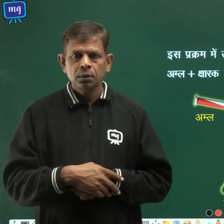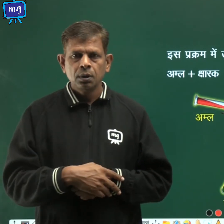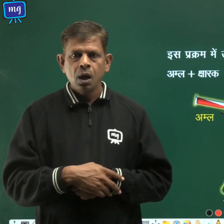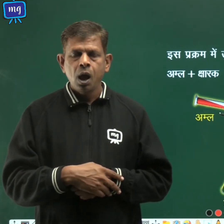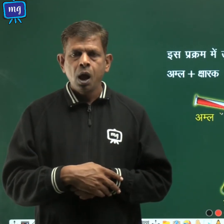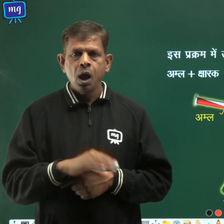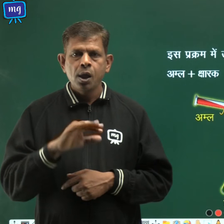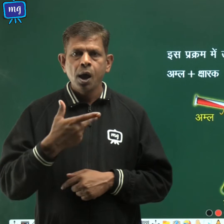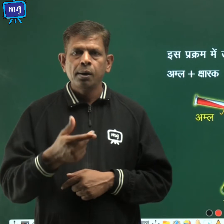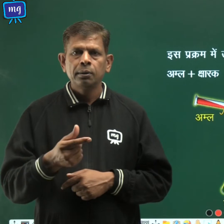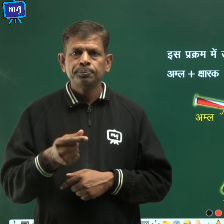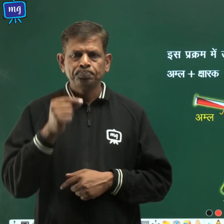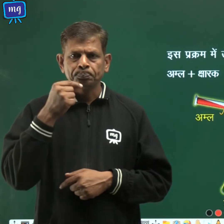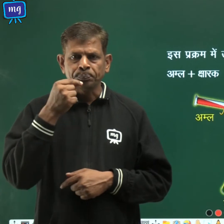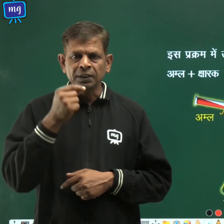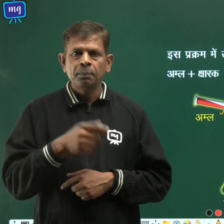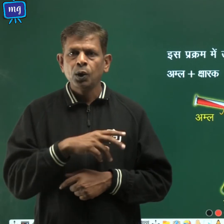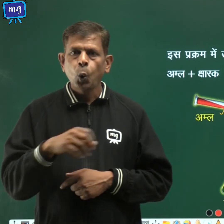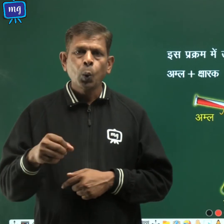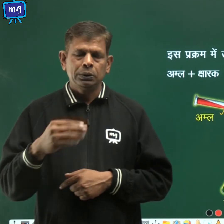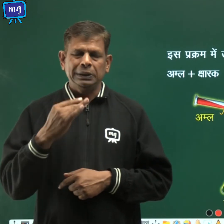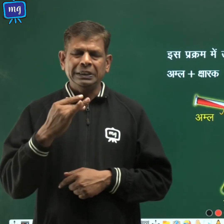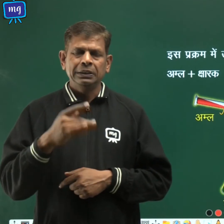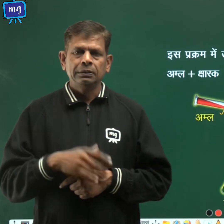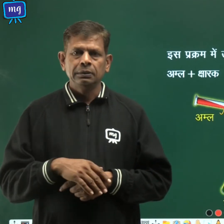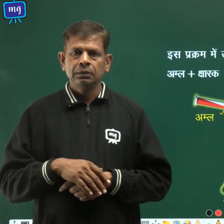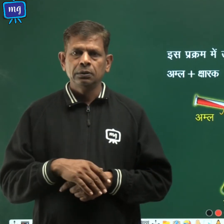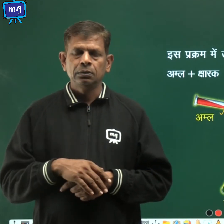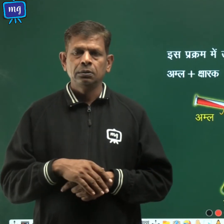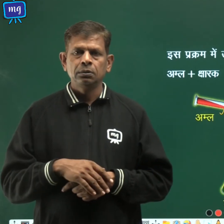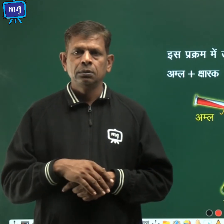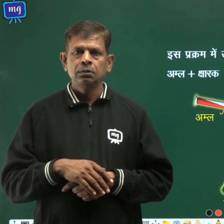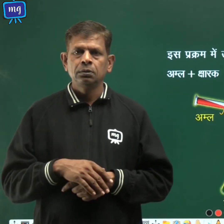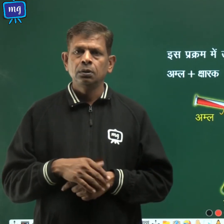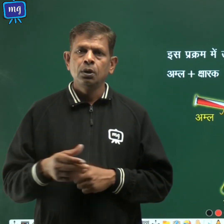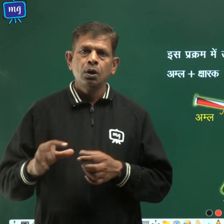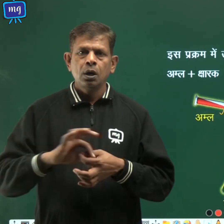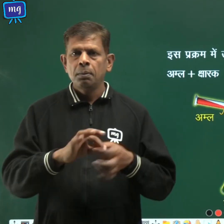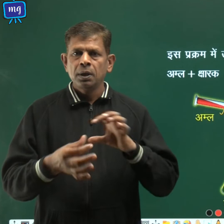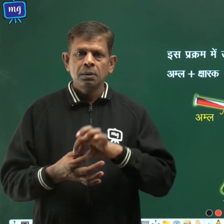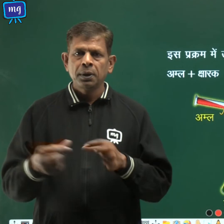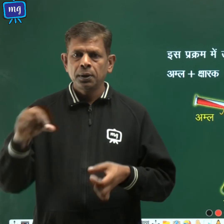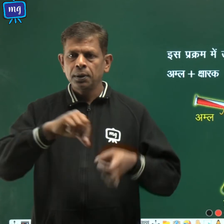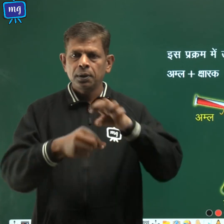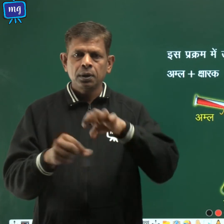जब अम्ल और क्षारक आपस में क्रिया करते हैं